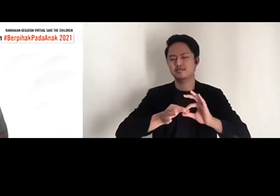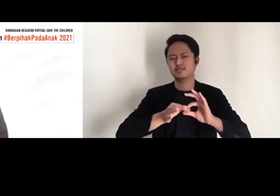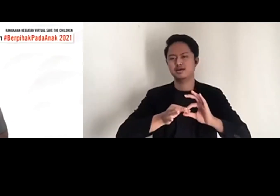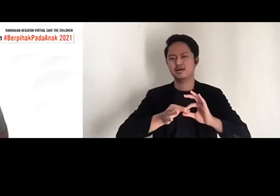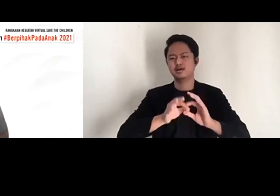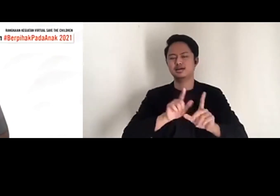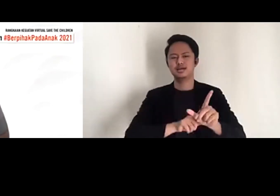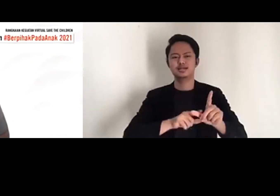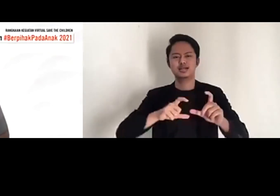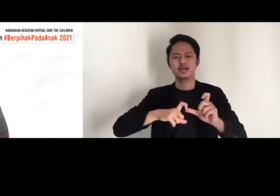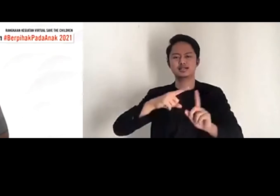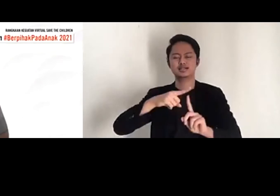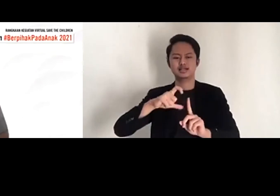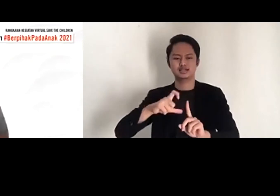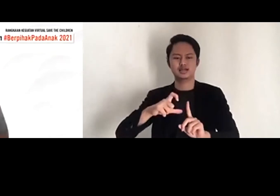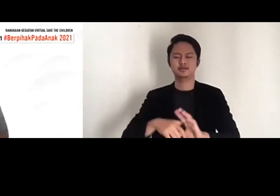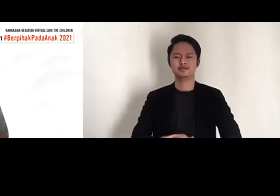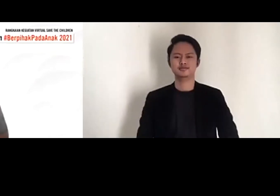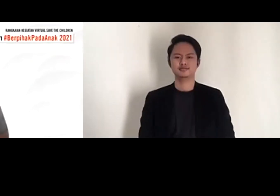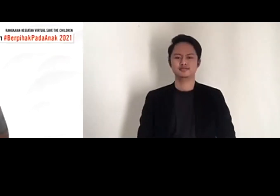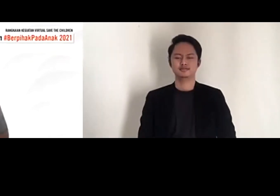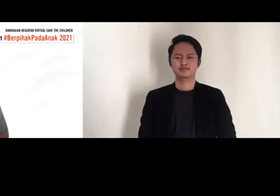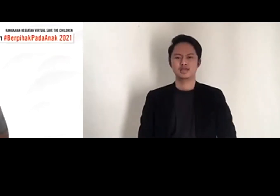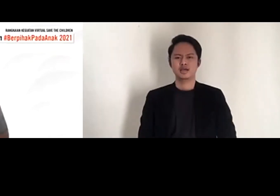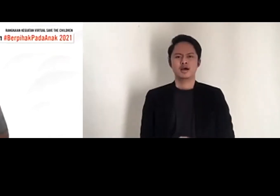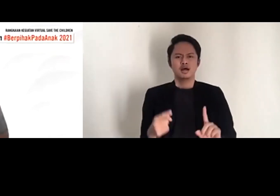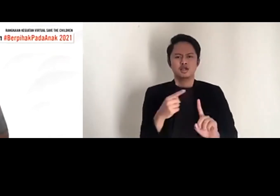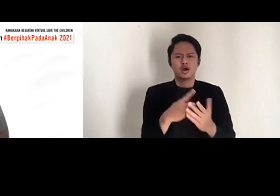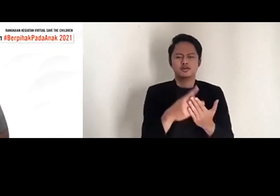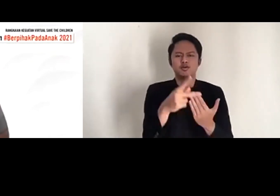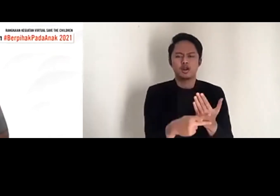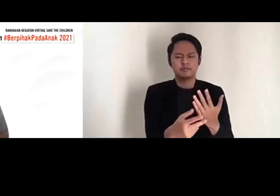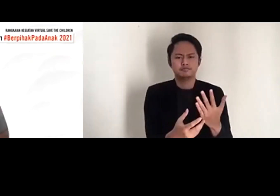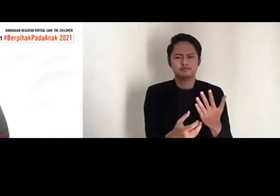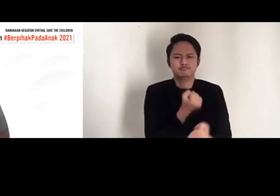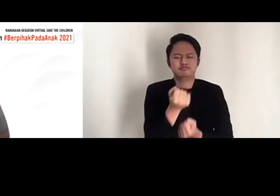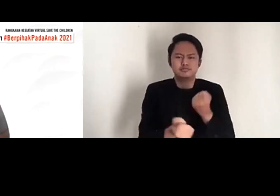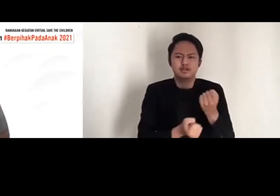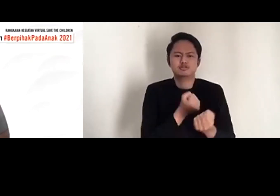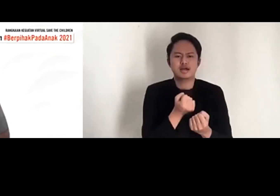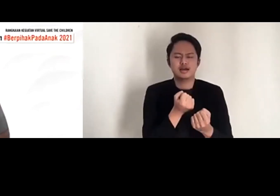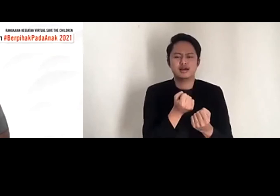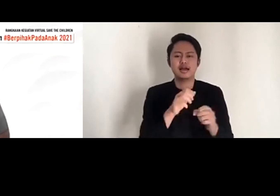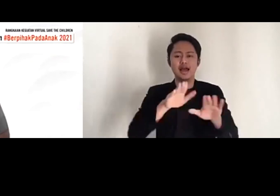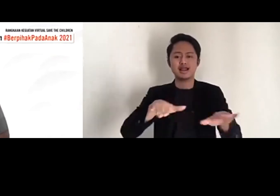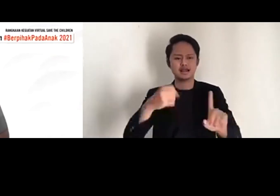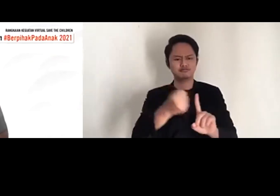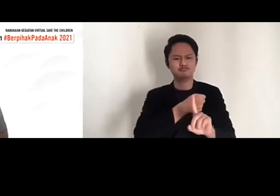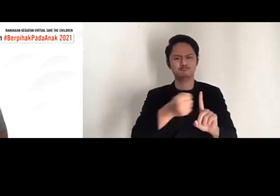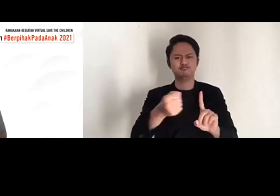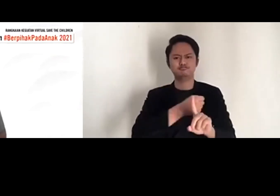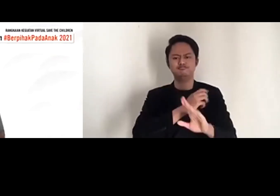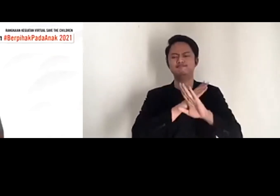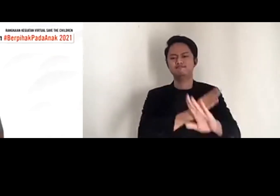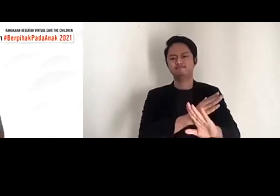Yayasan Tunas Cilik dan Selfie Children dalam rangka menanggulangi kekerasan terhadap anak